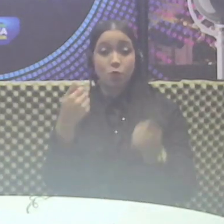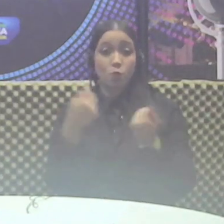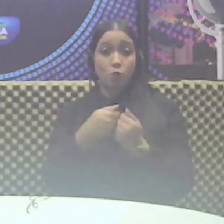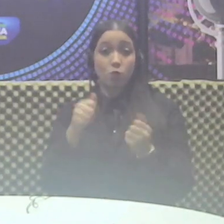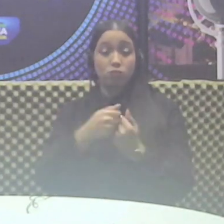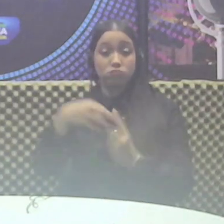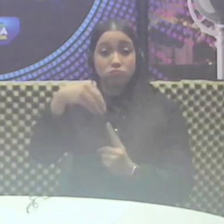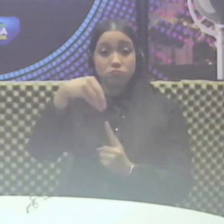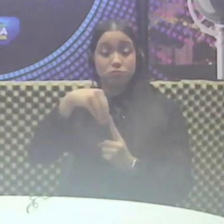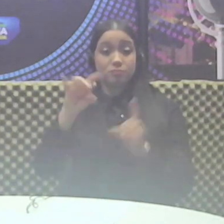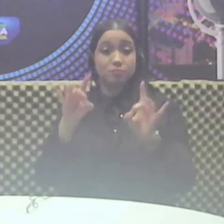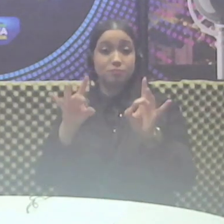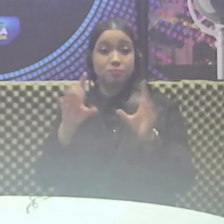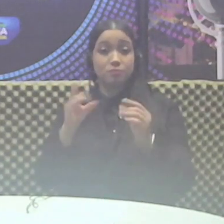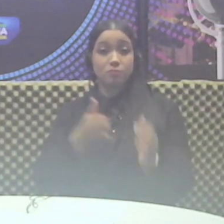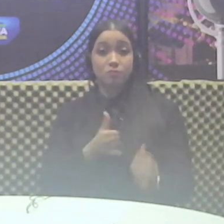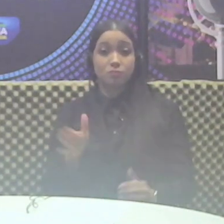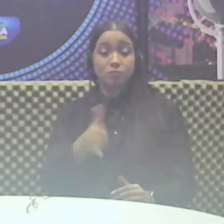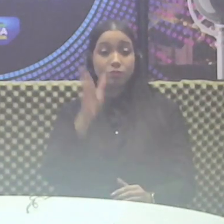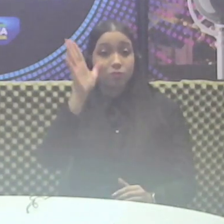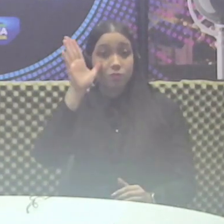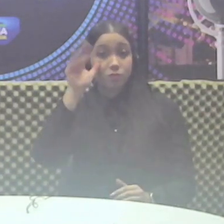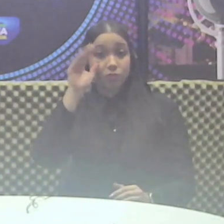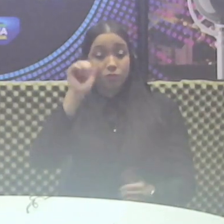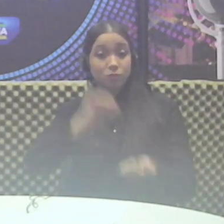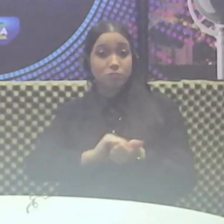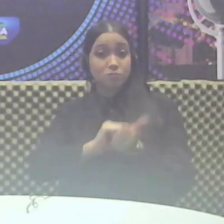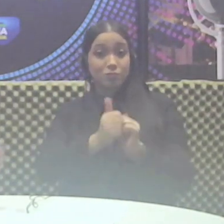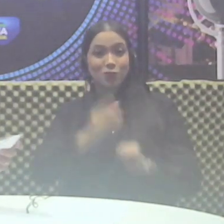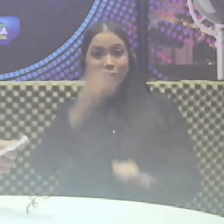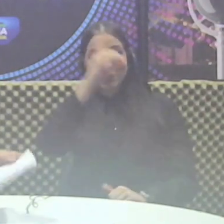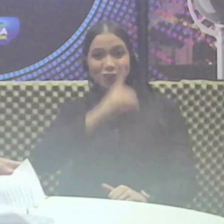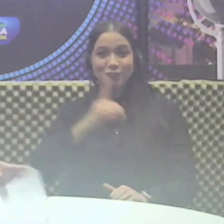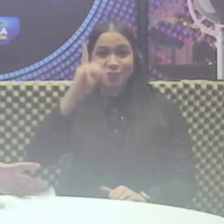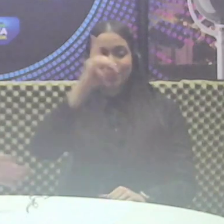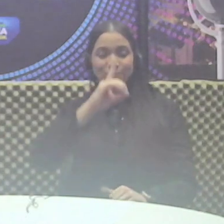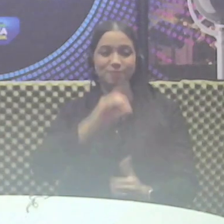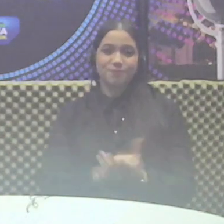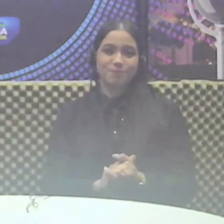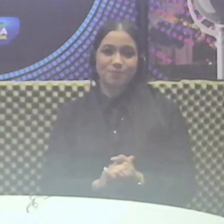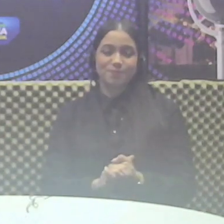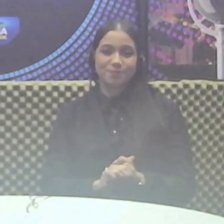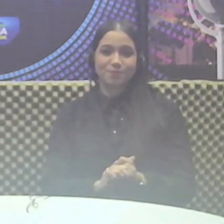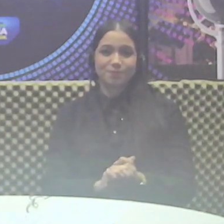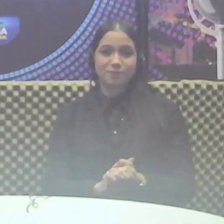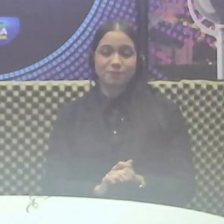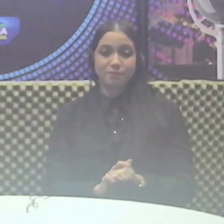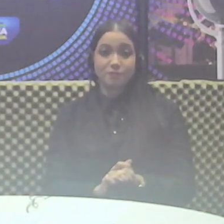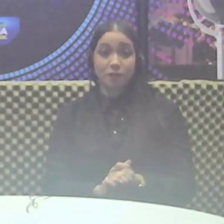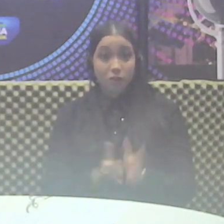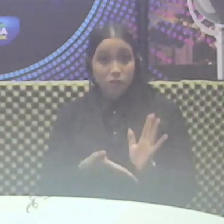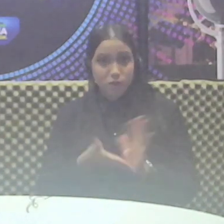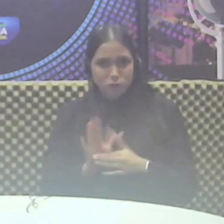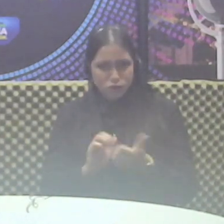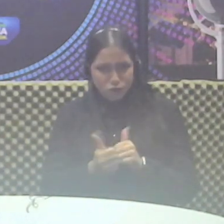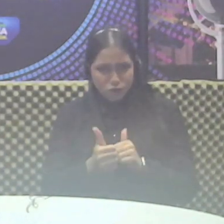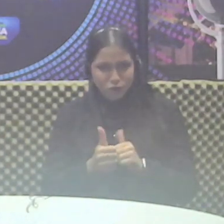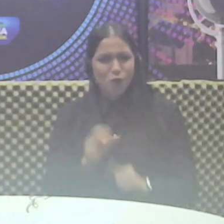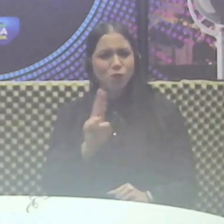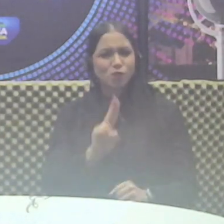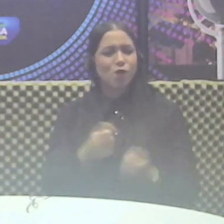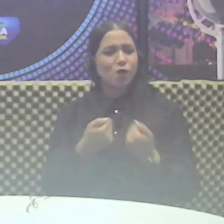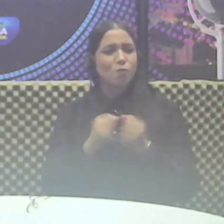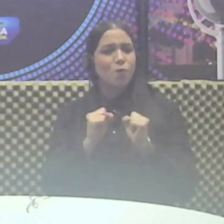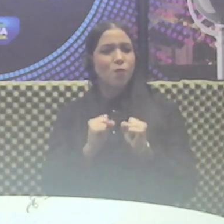ônibus especiais para quem for acompanhar a partida neste domingo. Quem for ao jogo poderá usufruir das